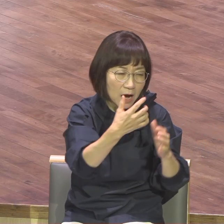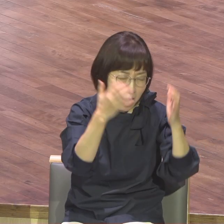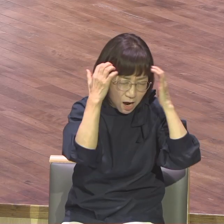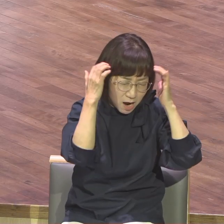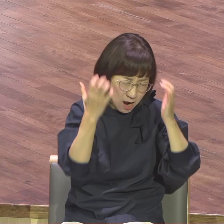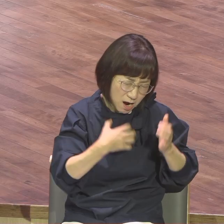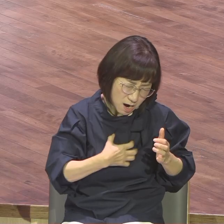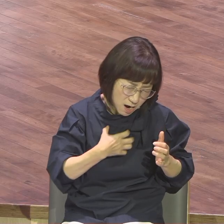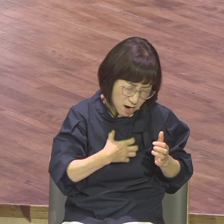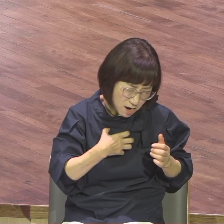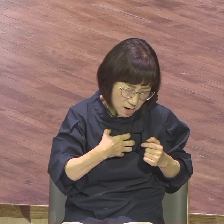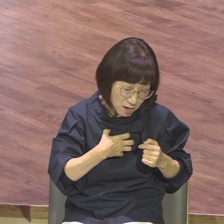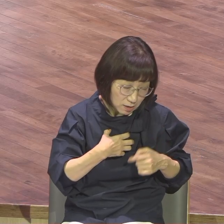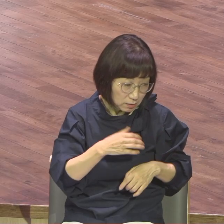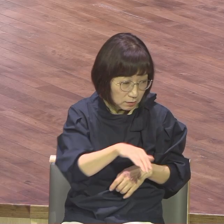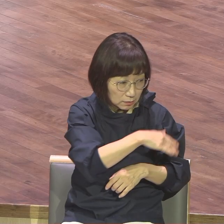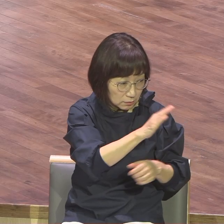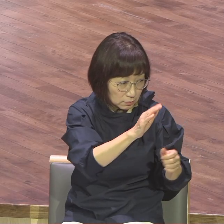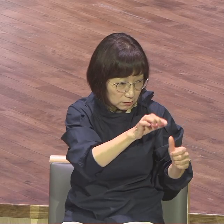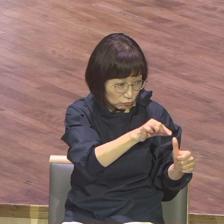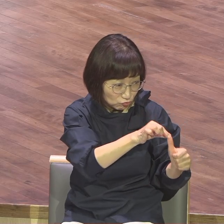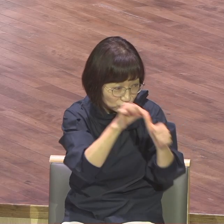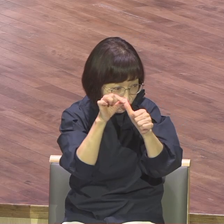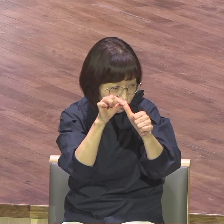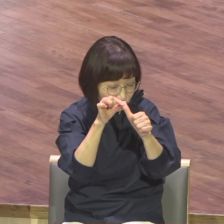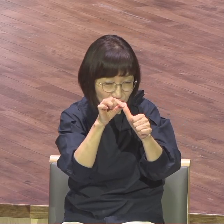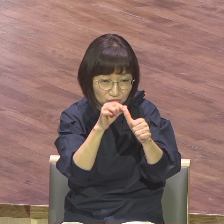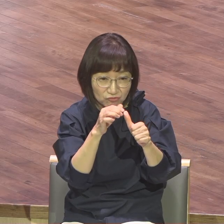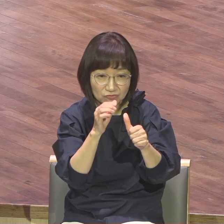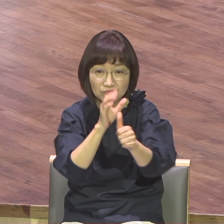건져내라고 우리를 부르셨다. 이것이 천명, 소명,